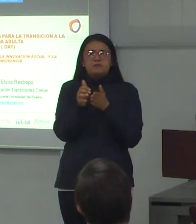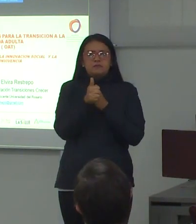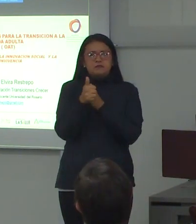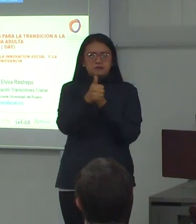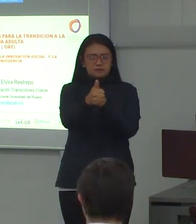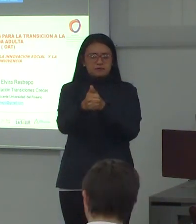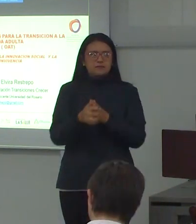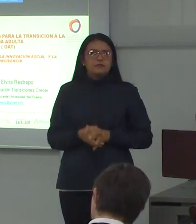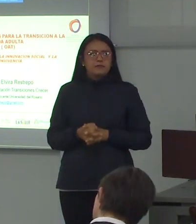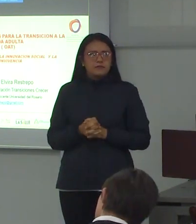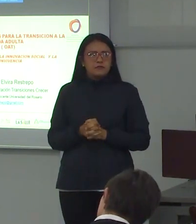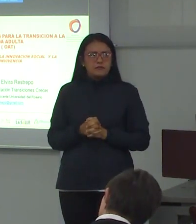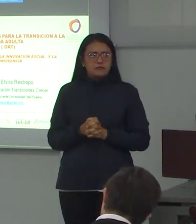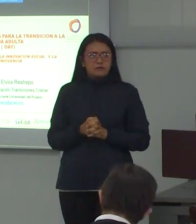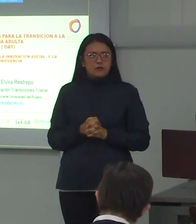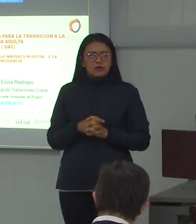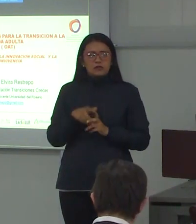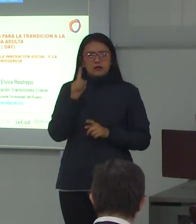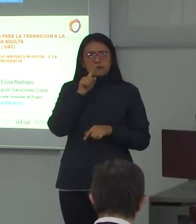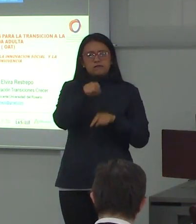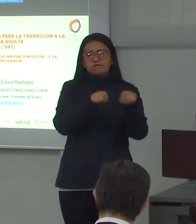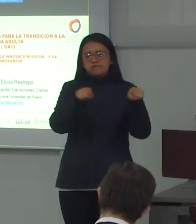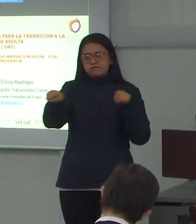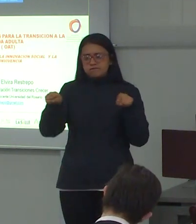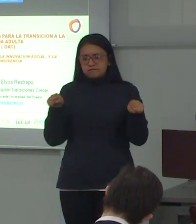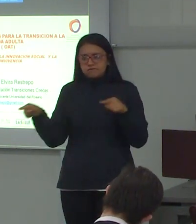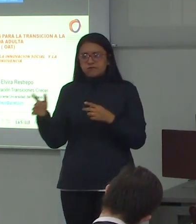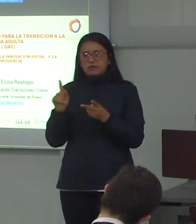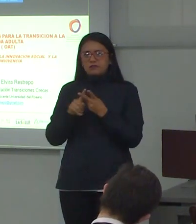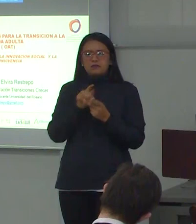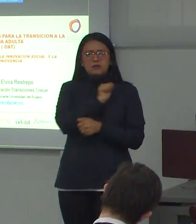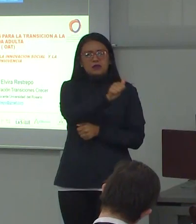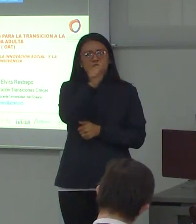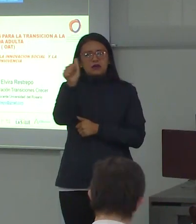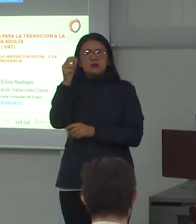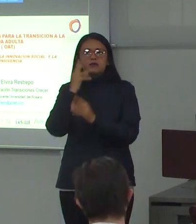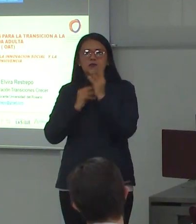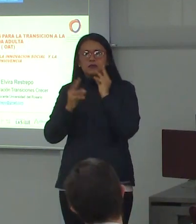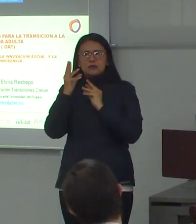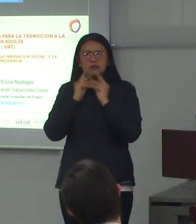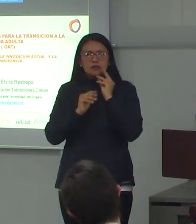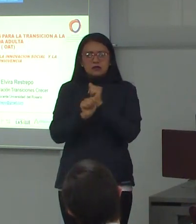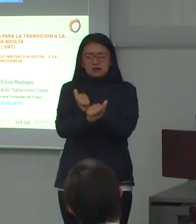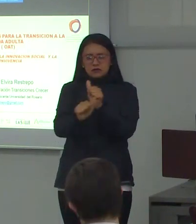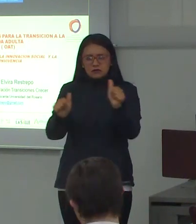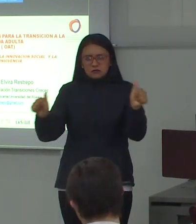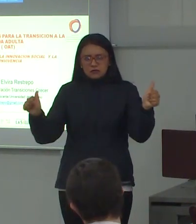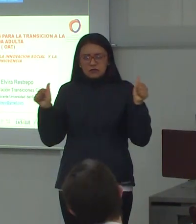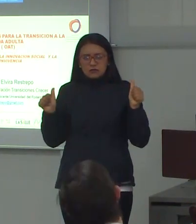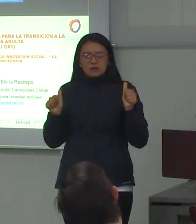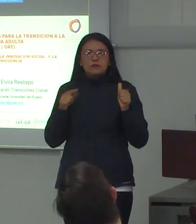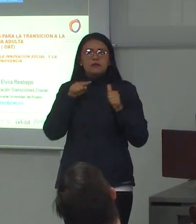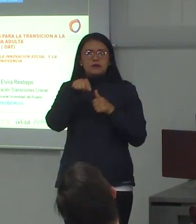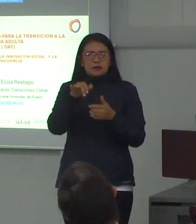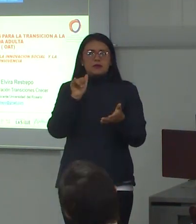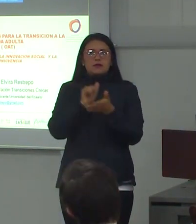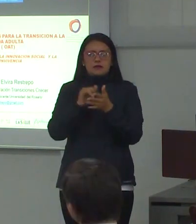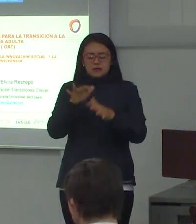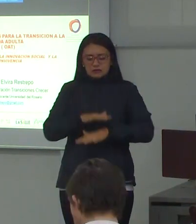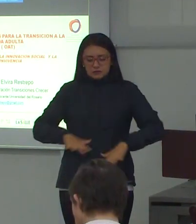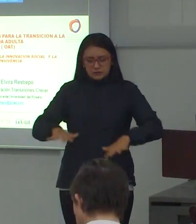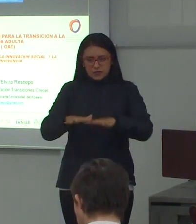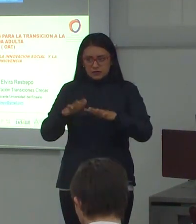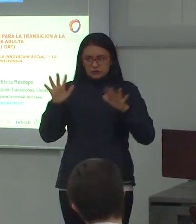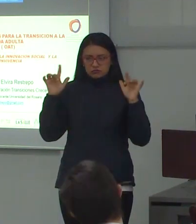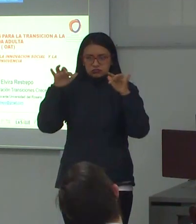desde los territorios, desde los dominios de cada una de las experiencias, pero precisamente pues el espacio se abre